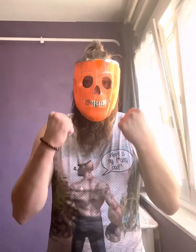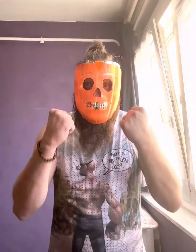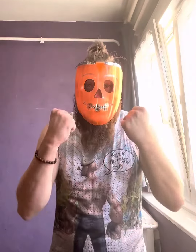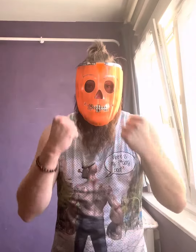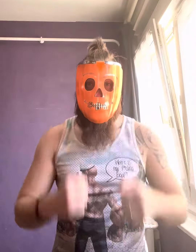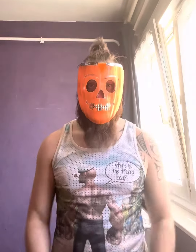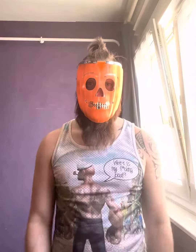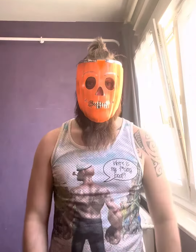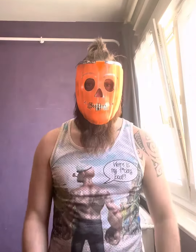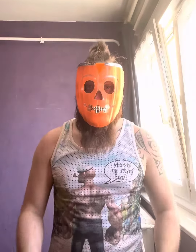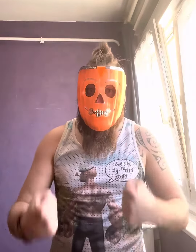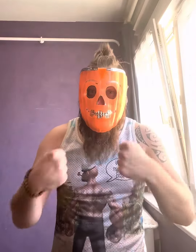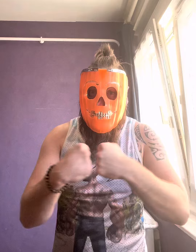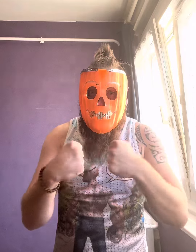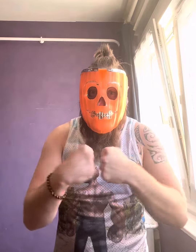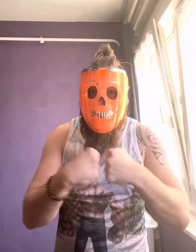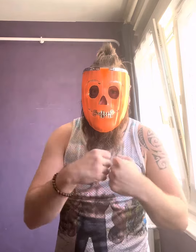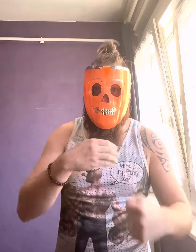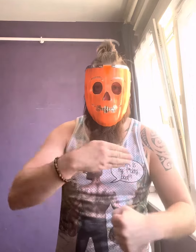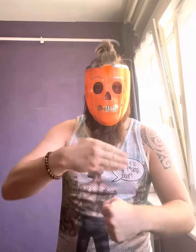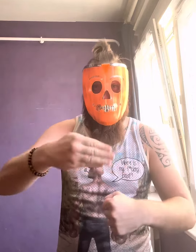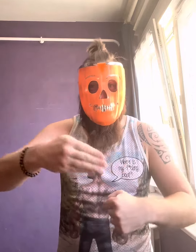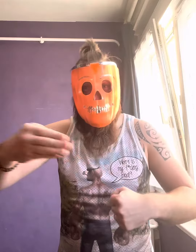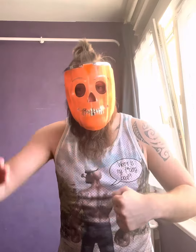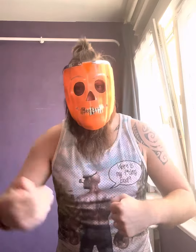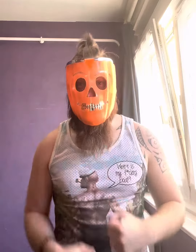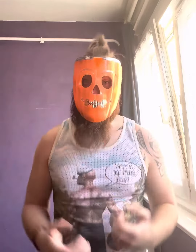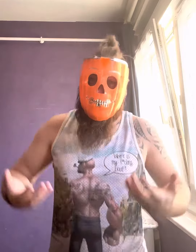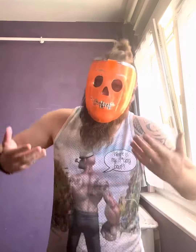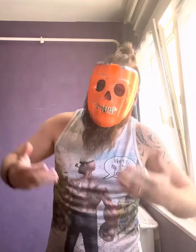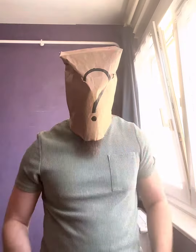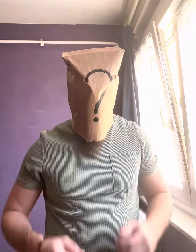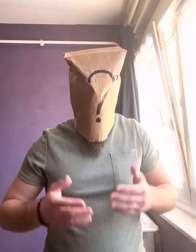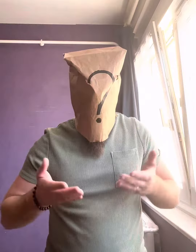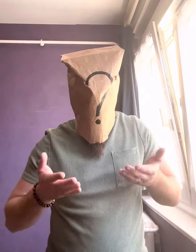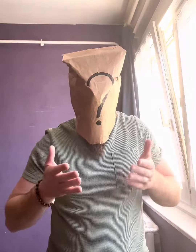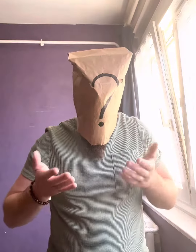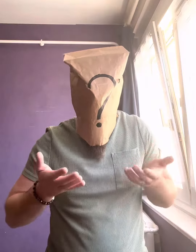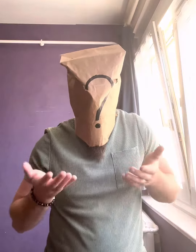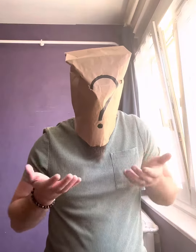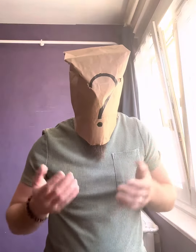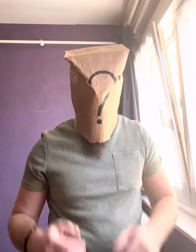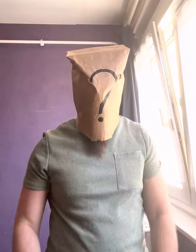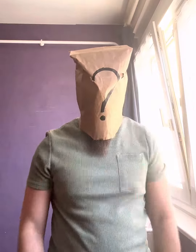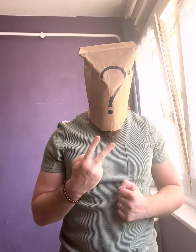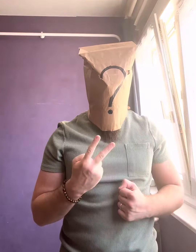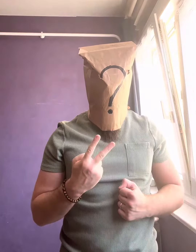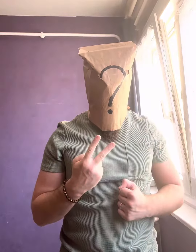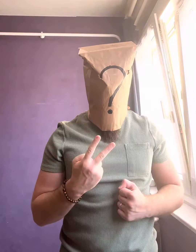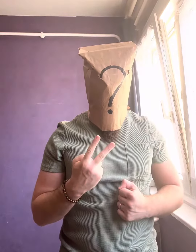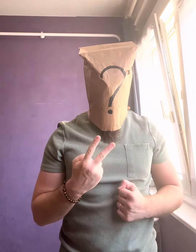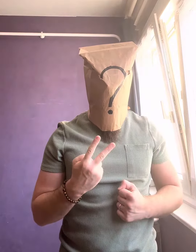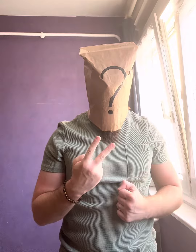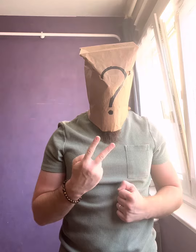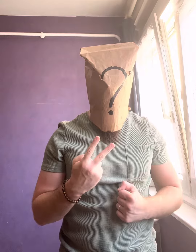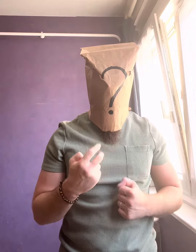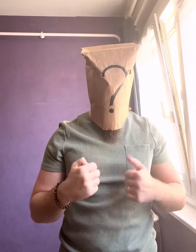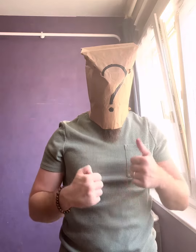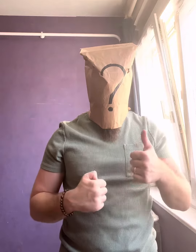comprends mieux un peu comme un carambolage sur le périphérique parisien en fait oui c'est à peu près ça le circuit secondaire les circuits primaires et